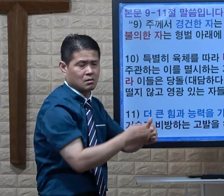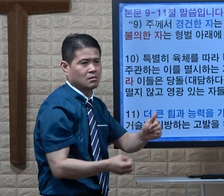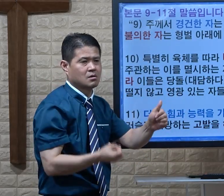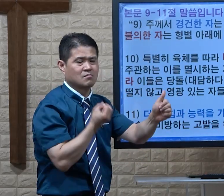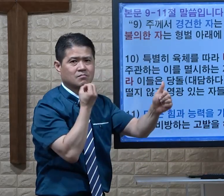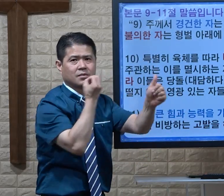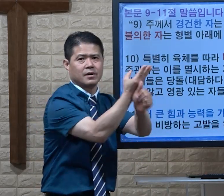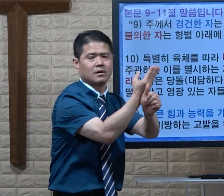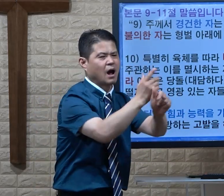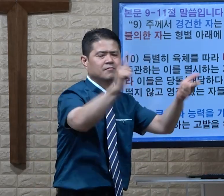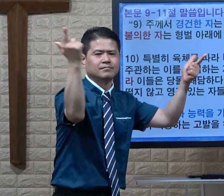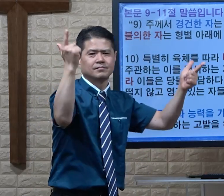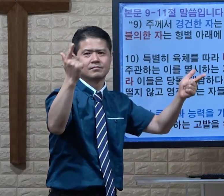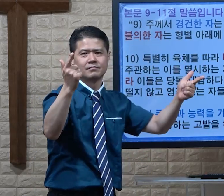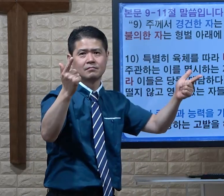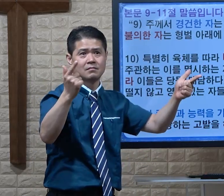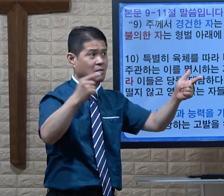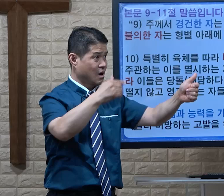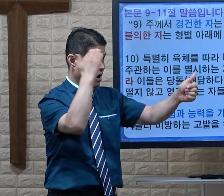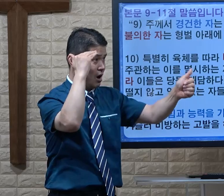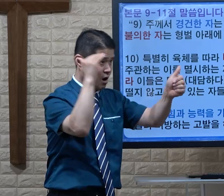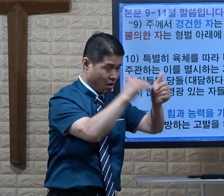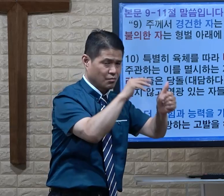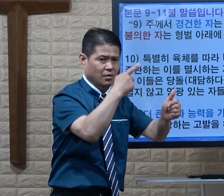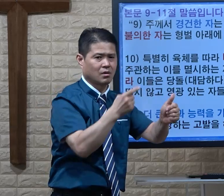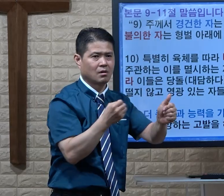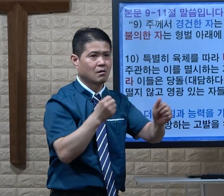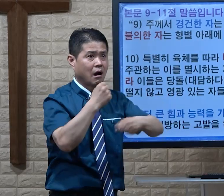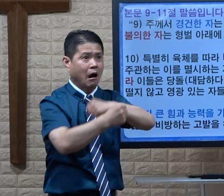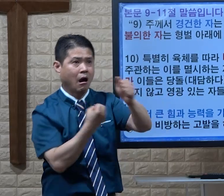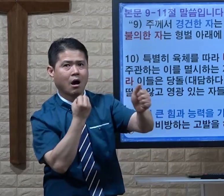거슬러 비방하는 고발을 하지 않는 하느니라.